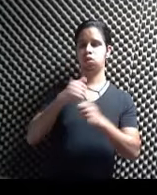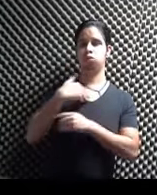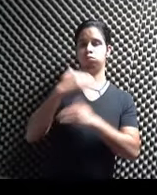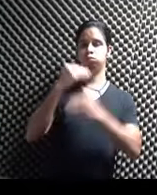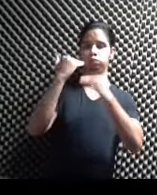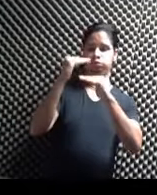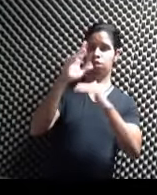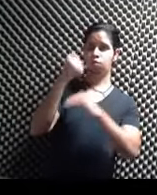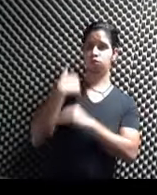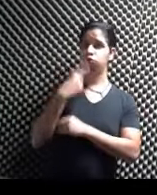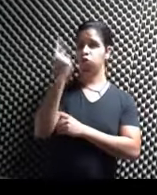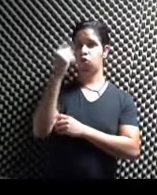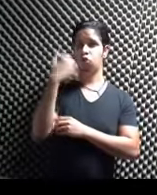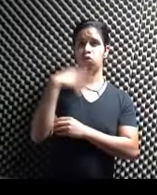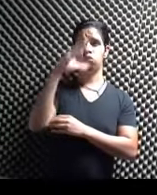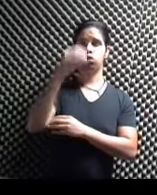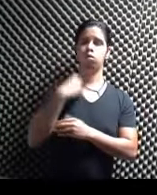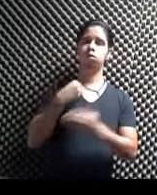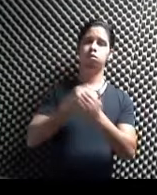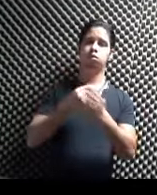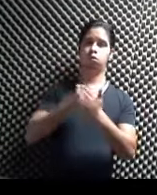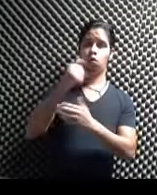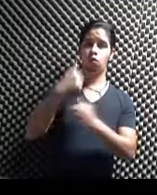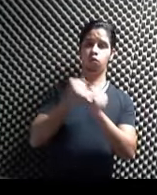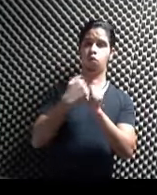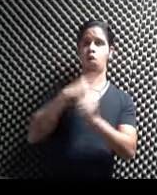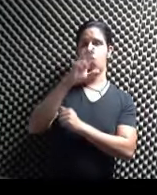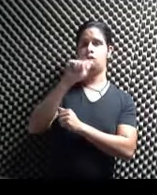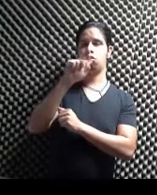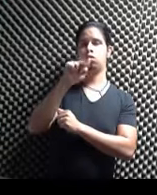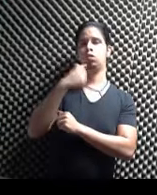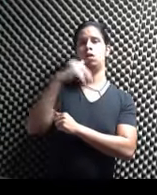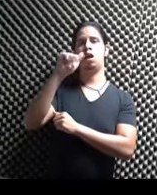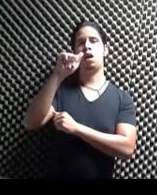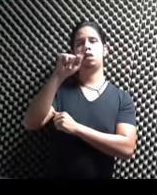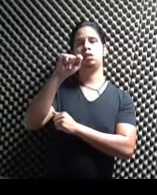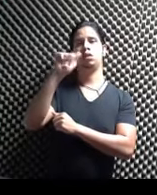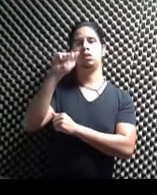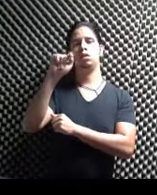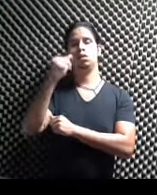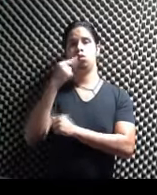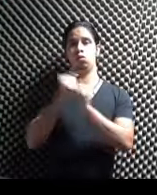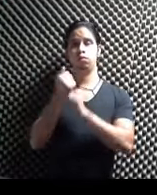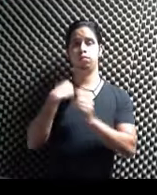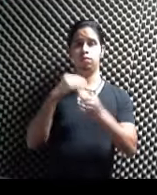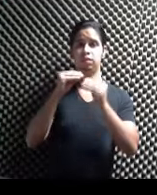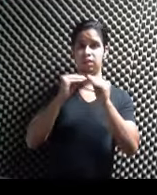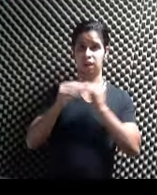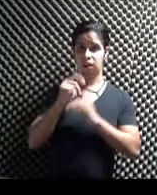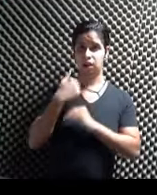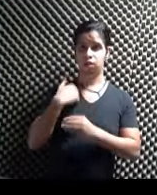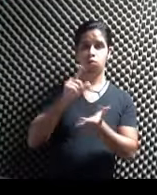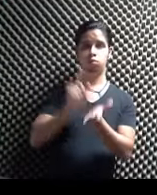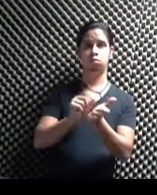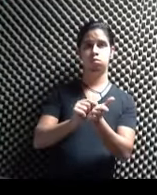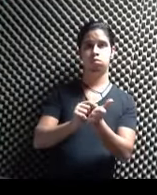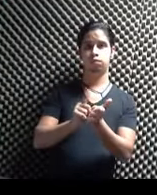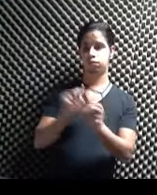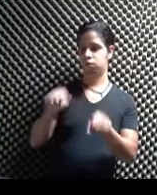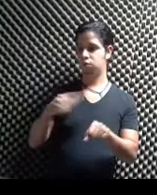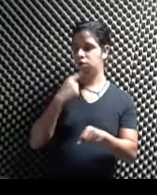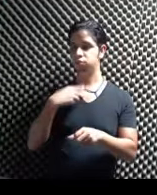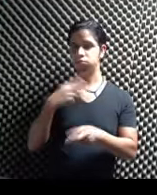países por solo $50 al mes. GoPhone de AT&T. El plan ilimitado y sin contrato más completo. Detalles en la... El sujeto maneja